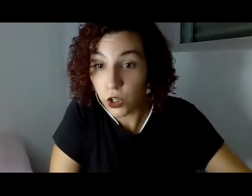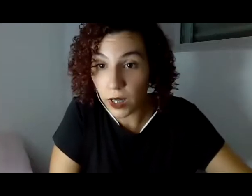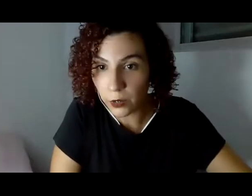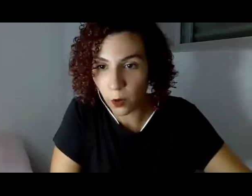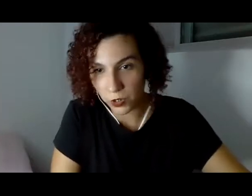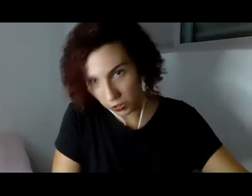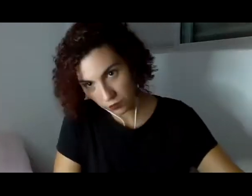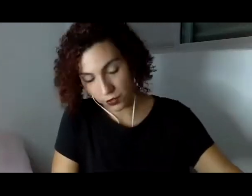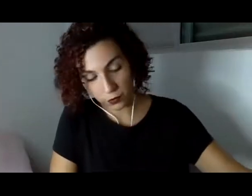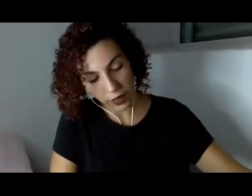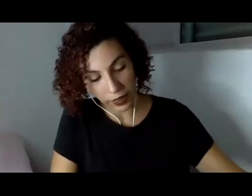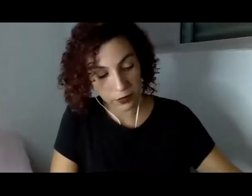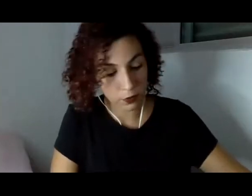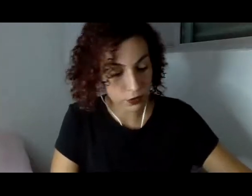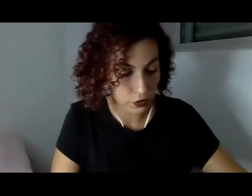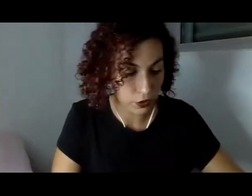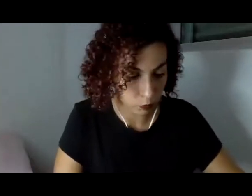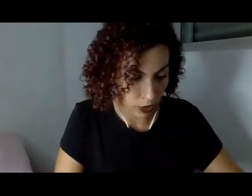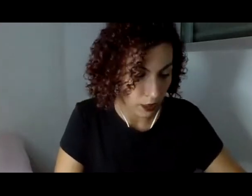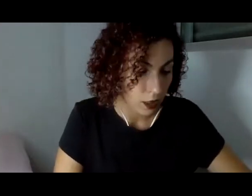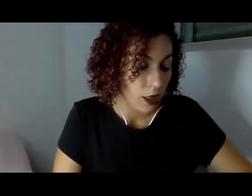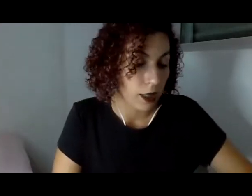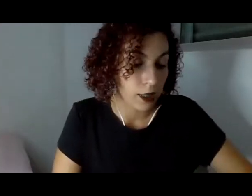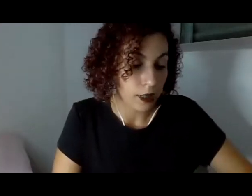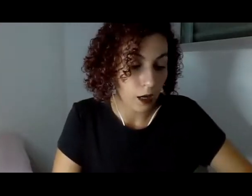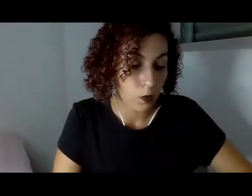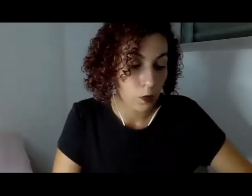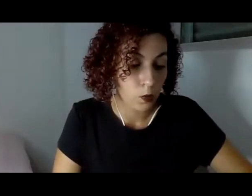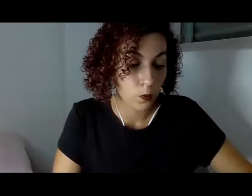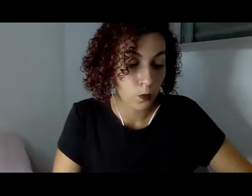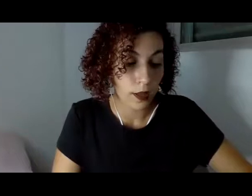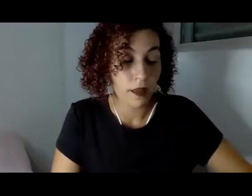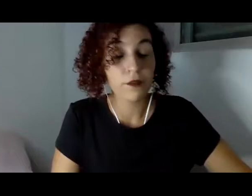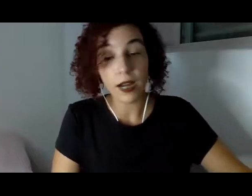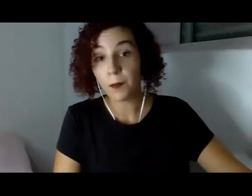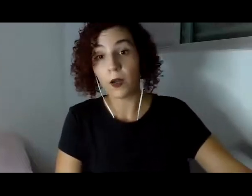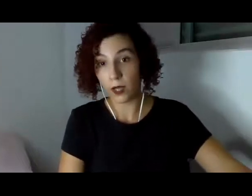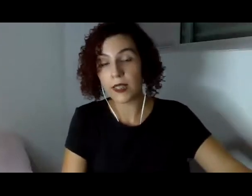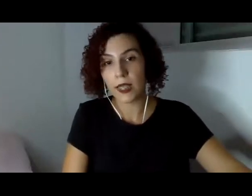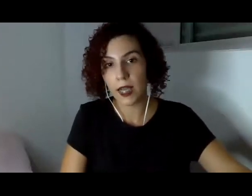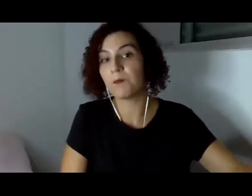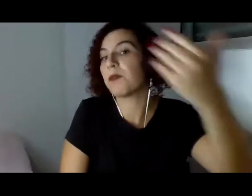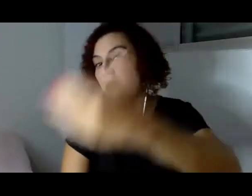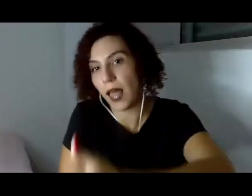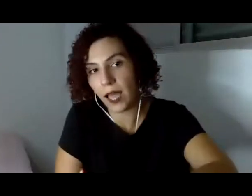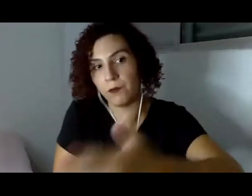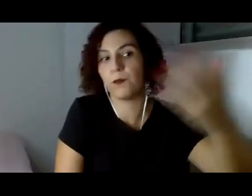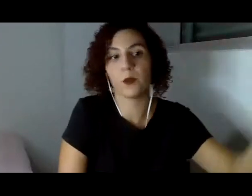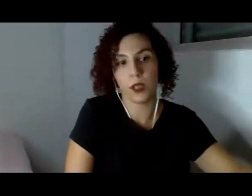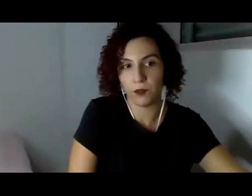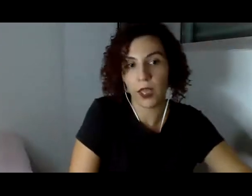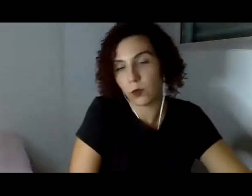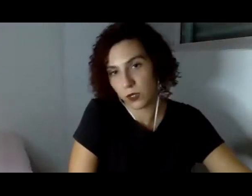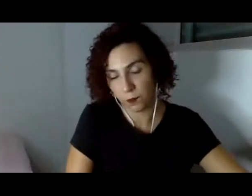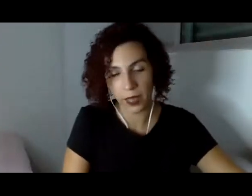ser um direito, como a gente viu, né, isso a gente não tem. Então, vale a pena conhecer, né, para a live,